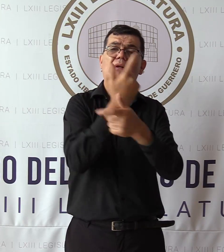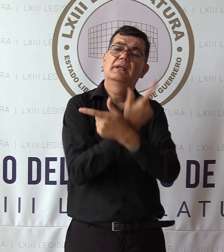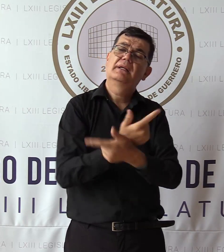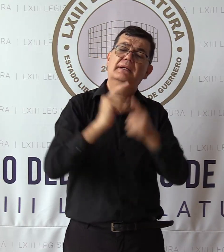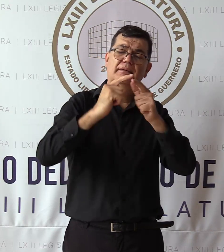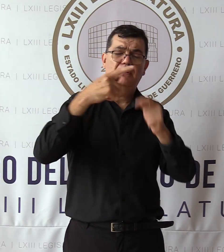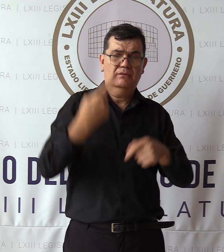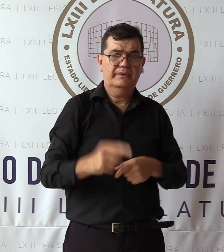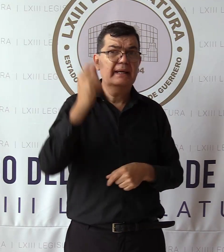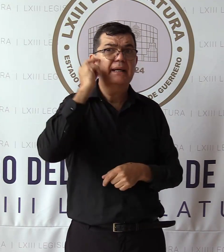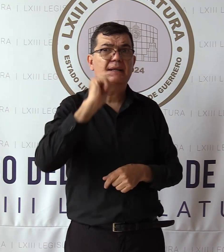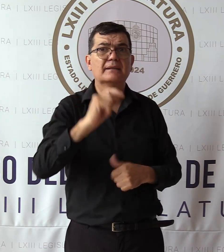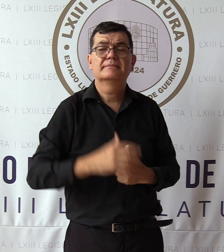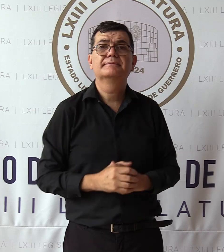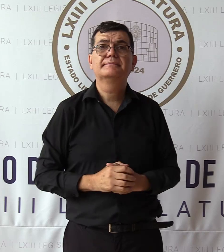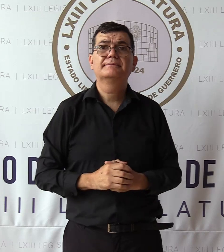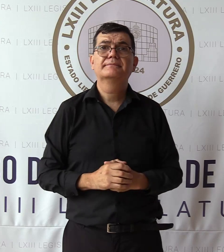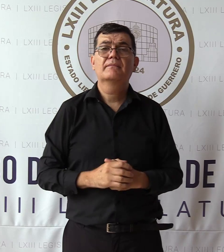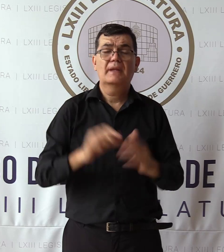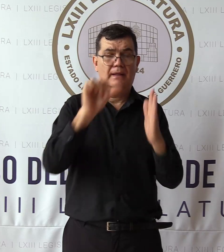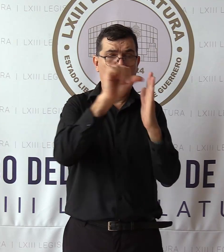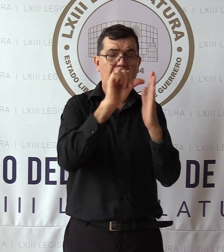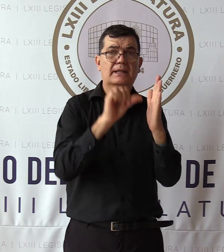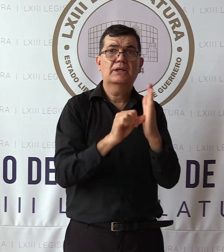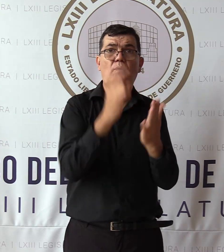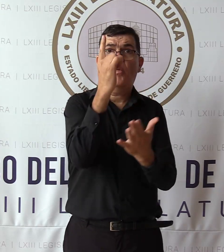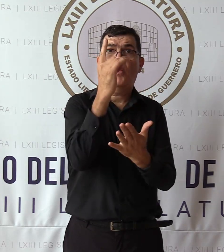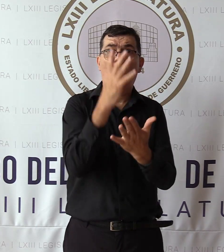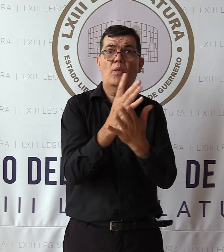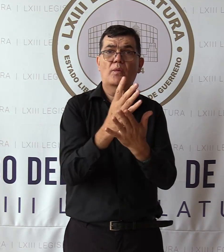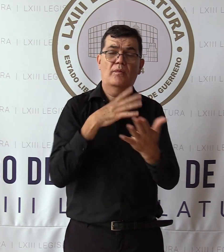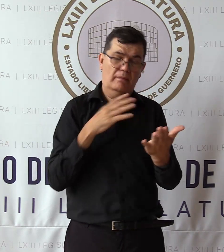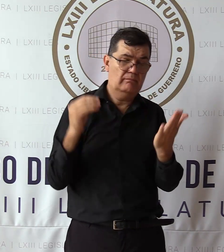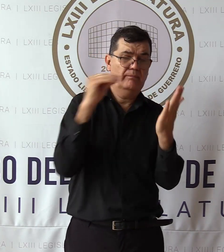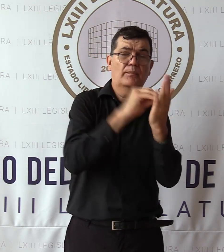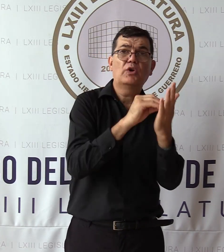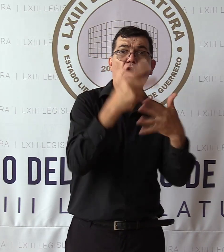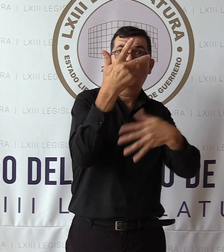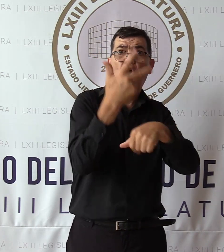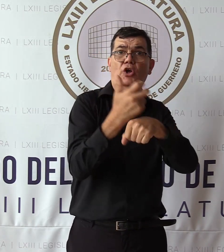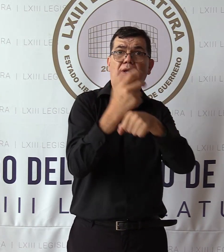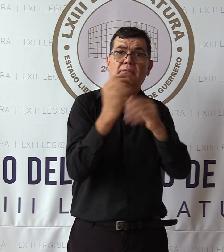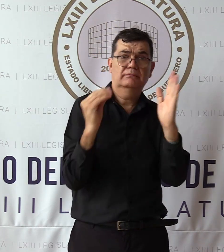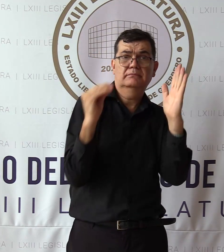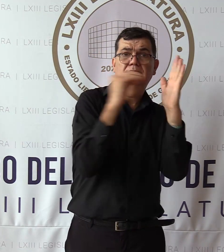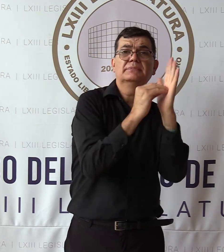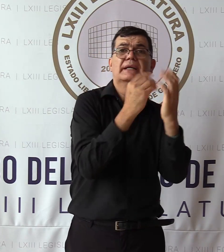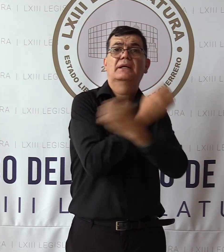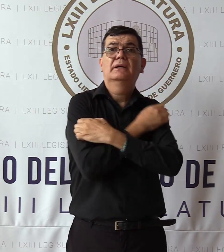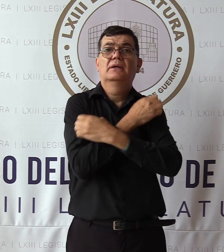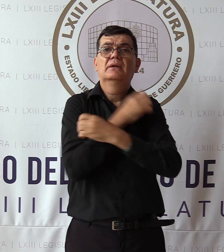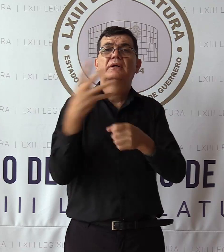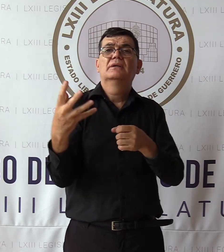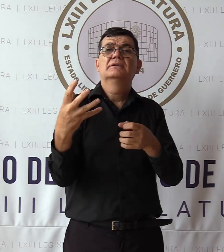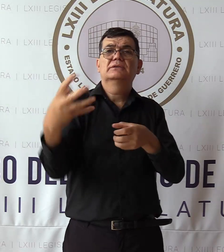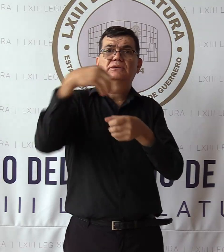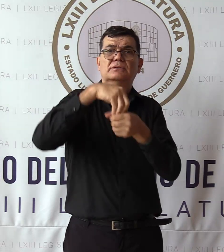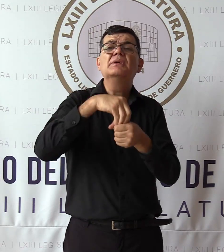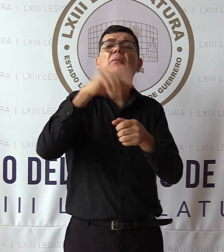de Guerrero. Artículo único. Se adiciona el capítulo octavo denominado Educación Inclusiva, confirmado por los